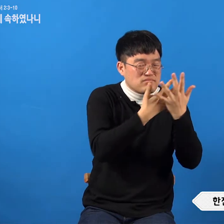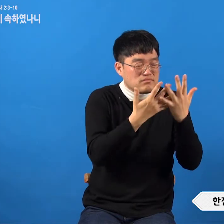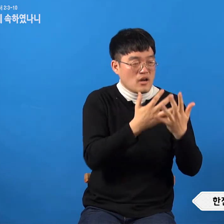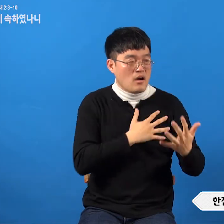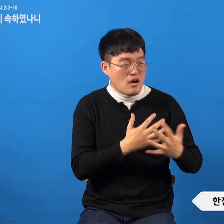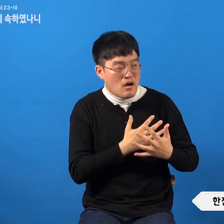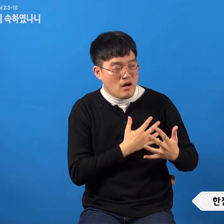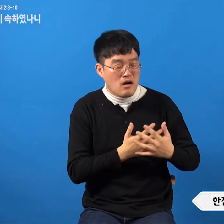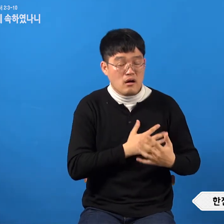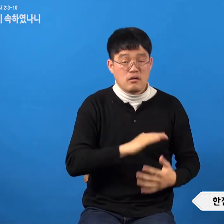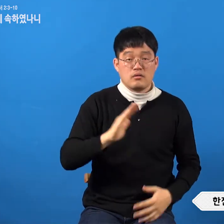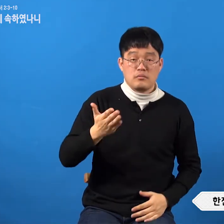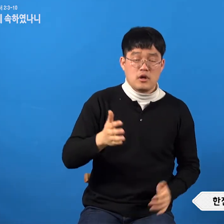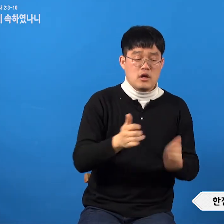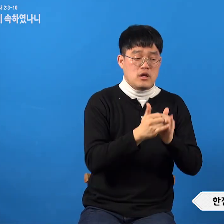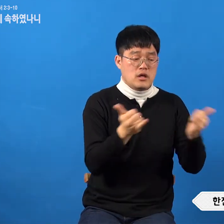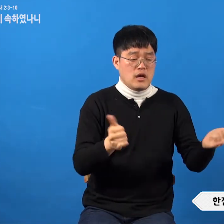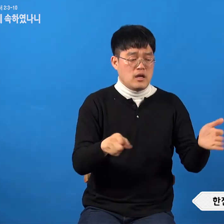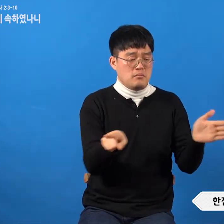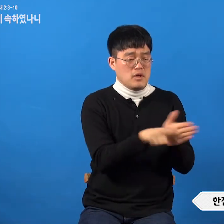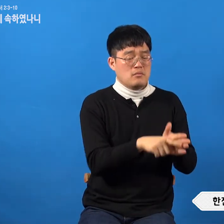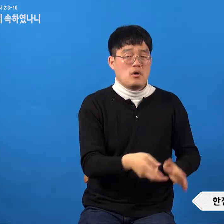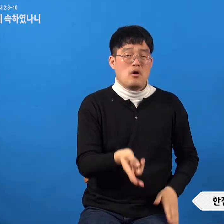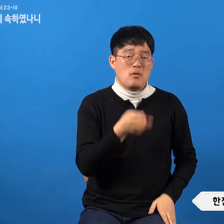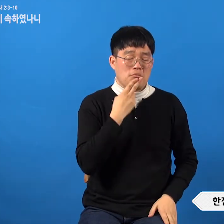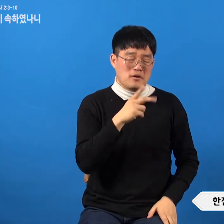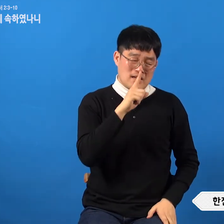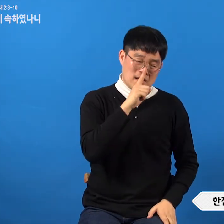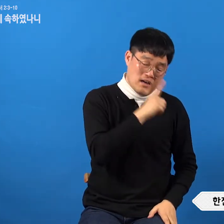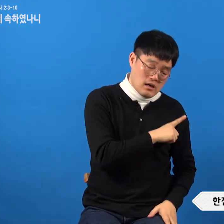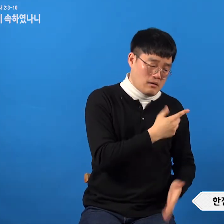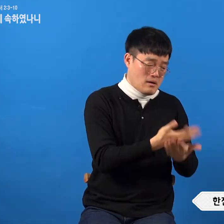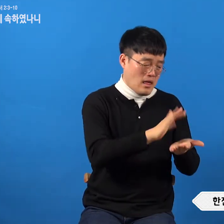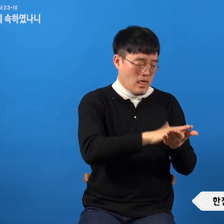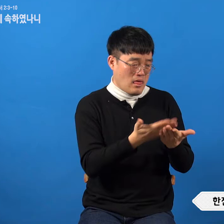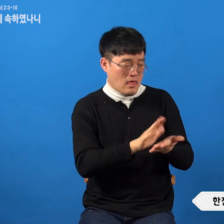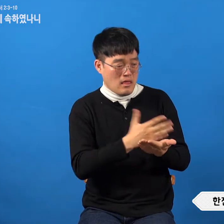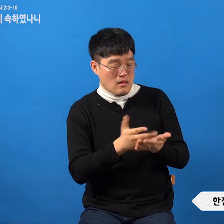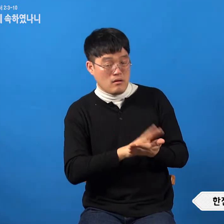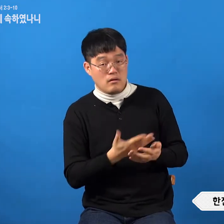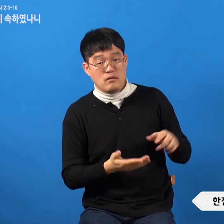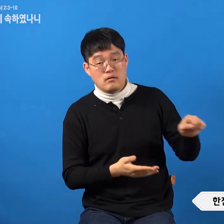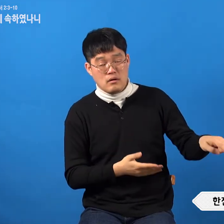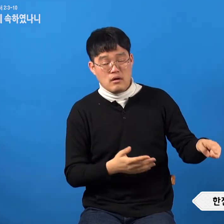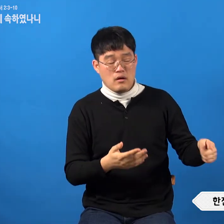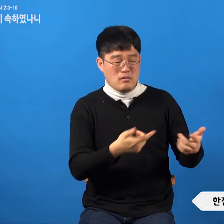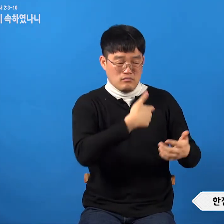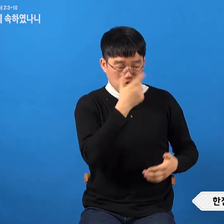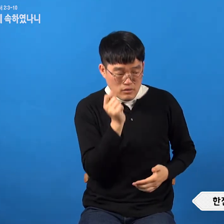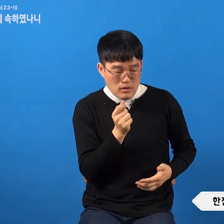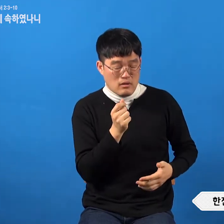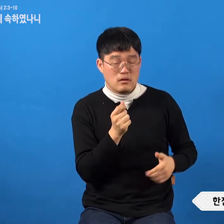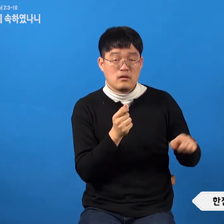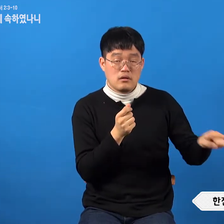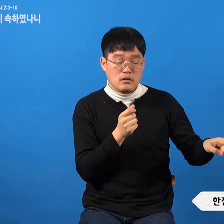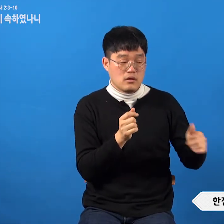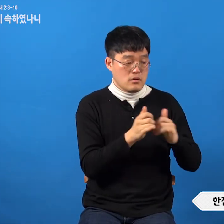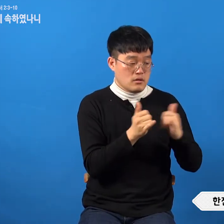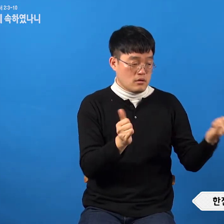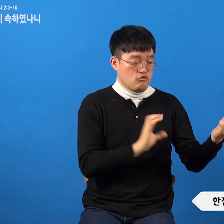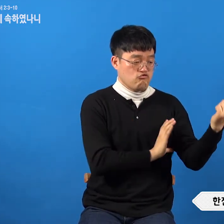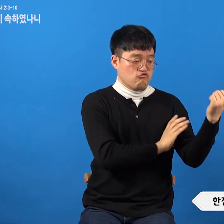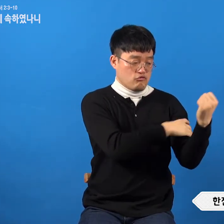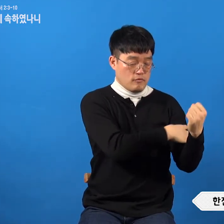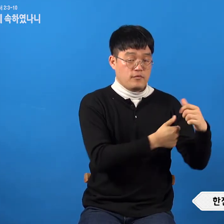인간이 얼마나 믿음도 없고 완악하고 얼마나 변덕스럽고 그런 존재입니까? 그런 인간에게 구원의 주도권이